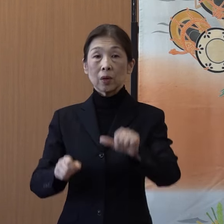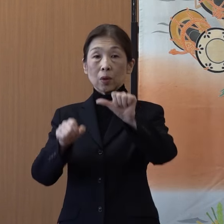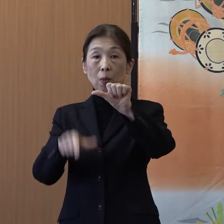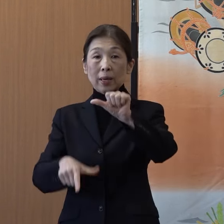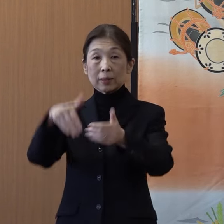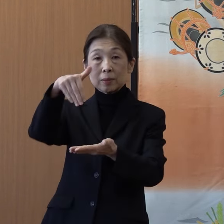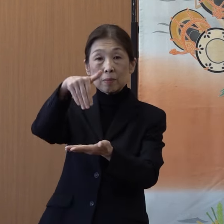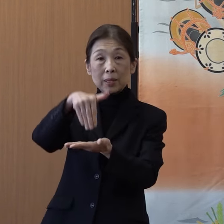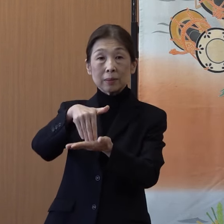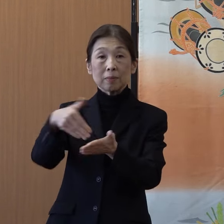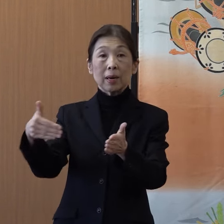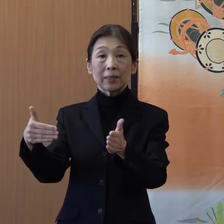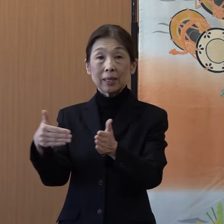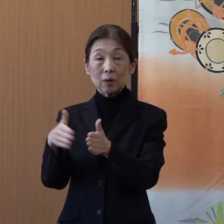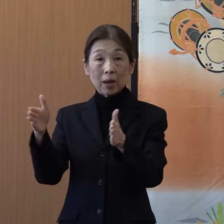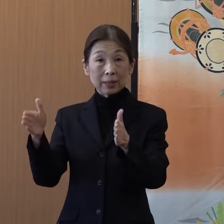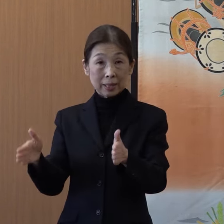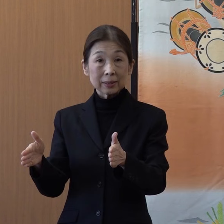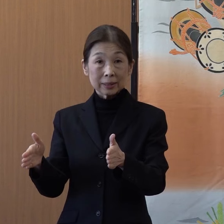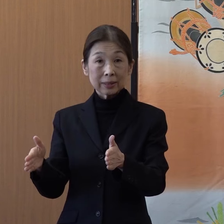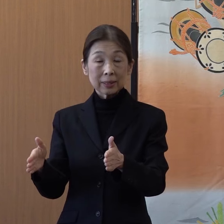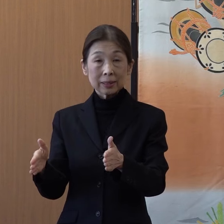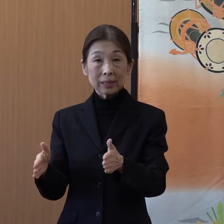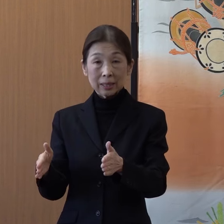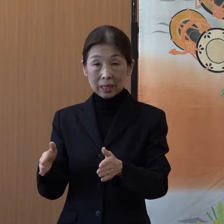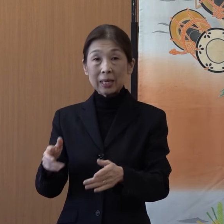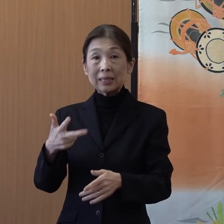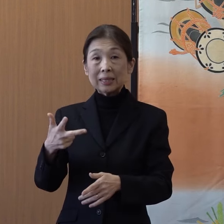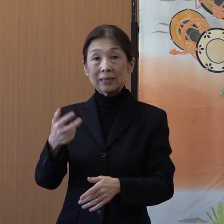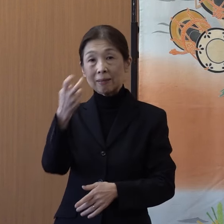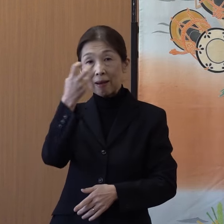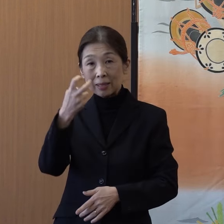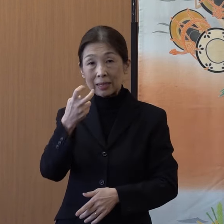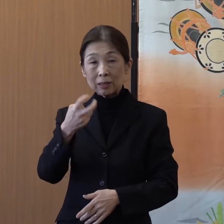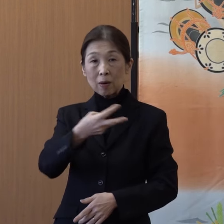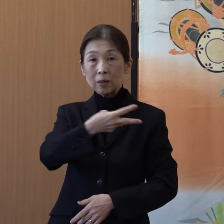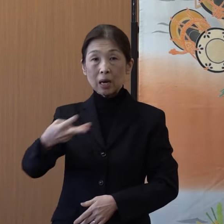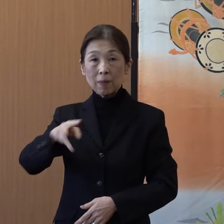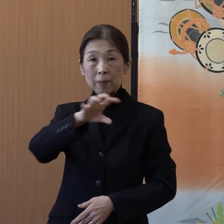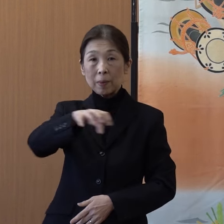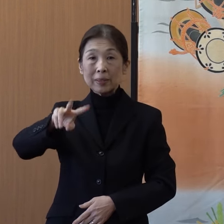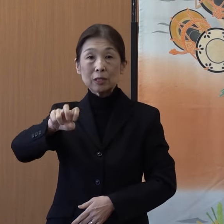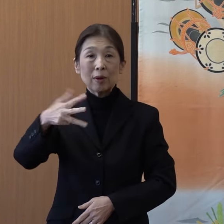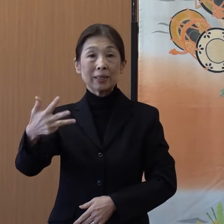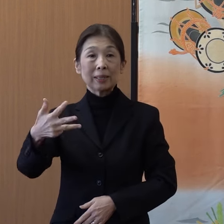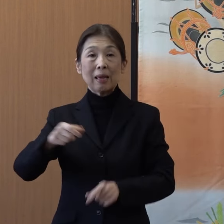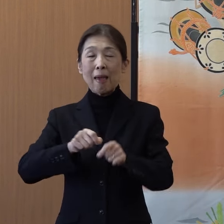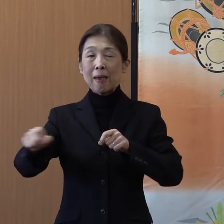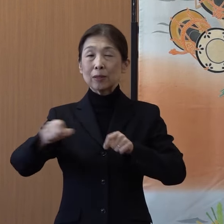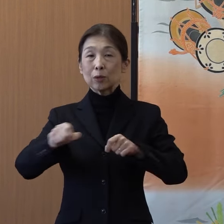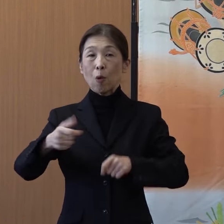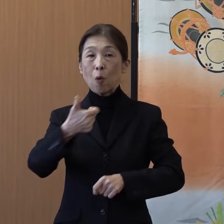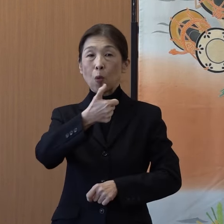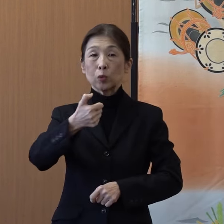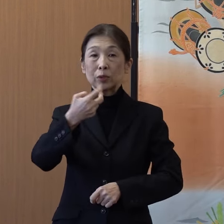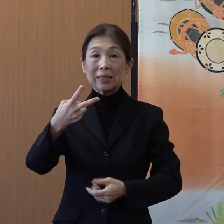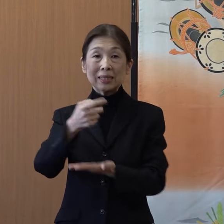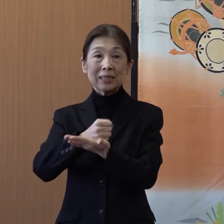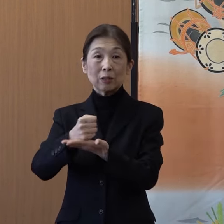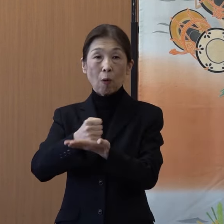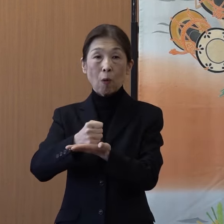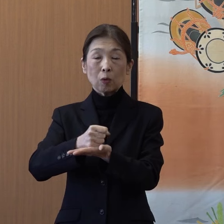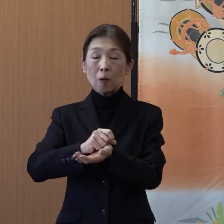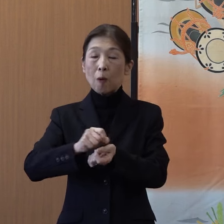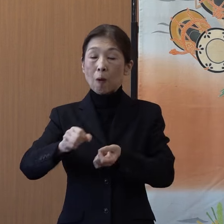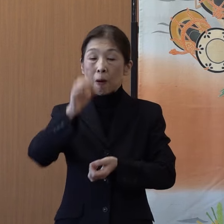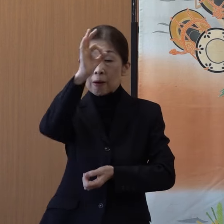に市が管理する28河川延長52キロメートルの河川パトロールを行うほ